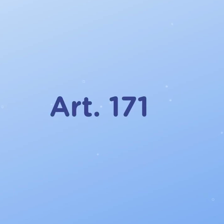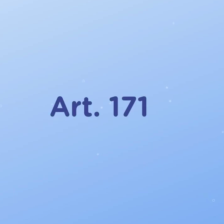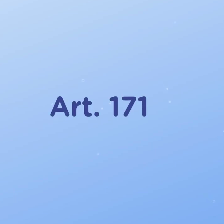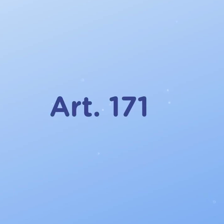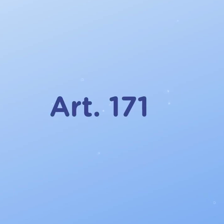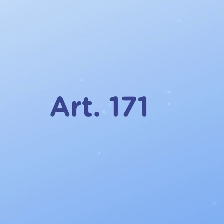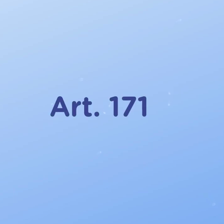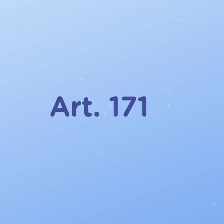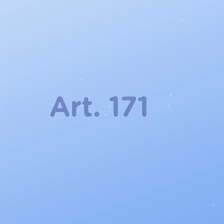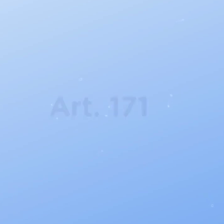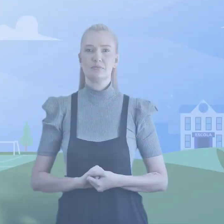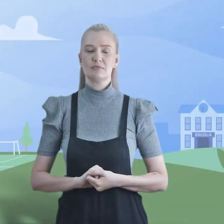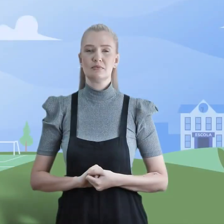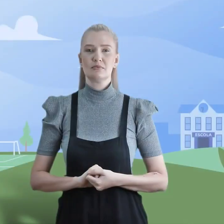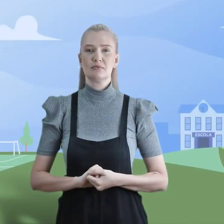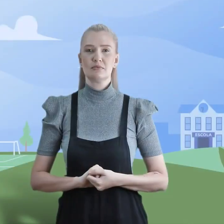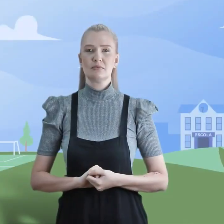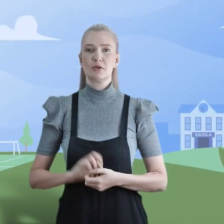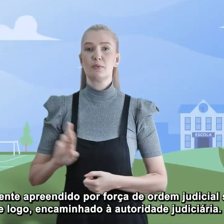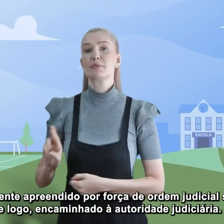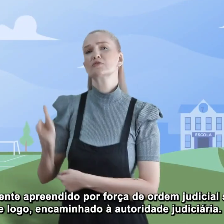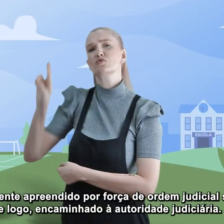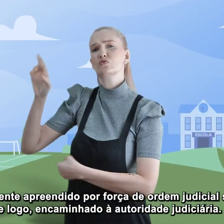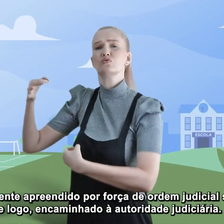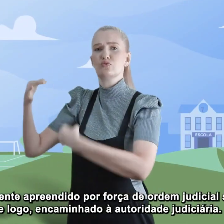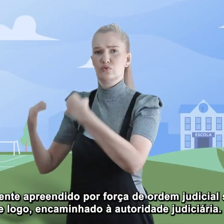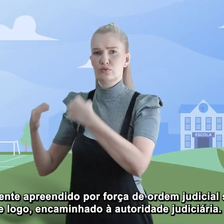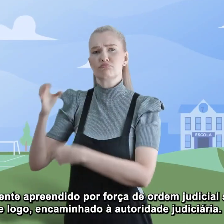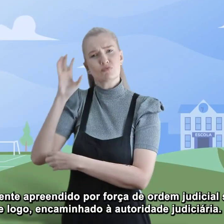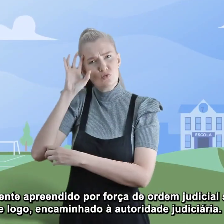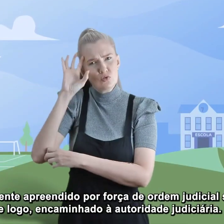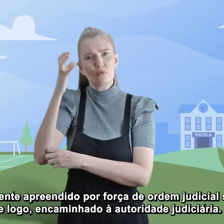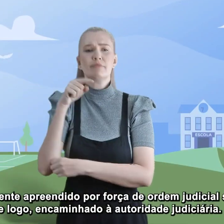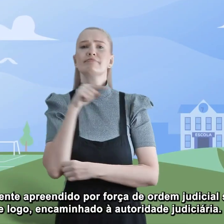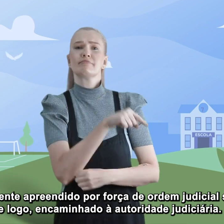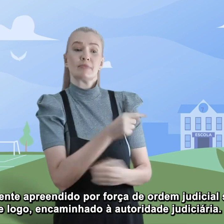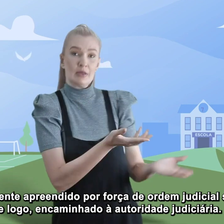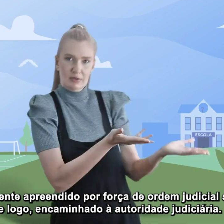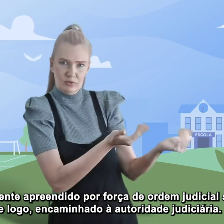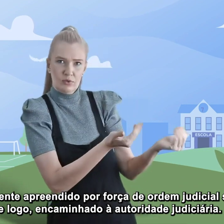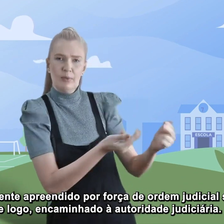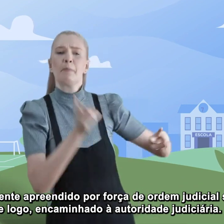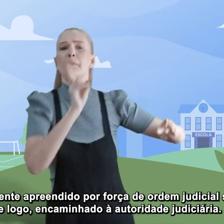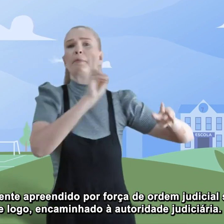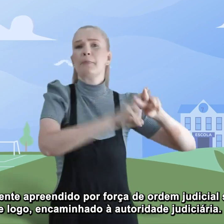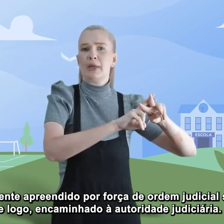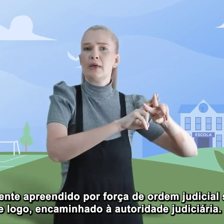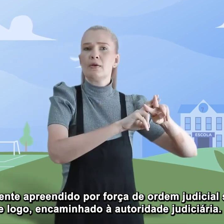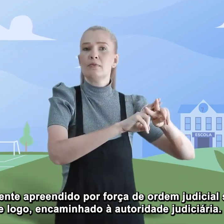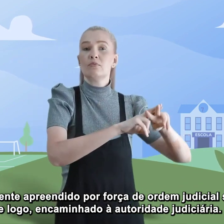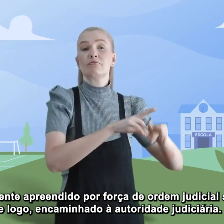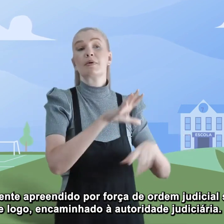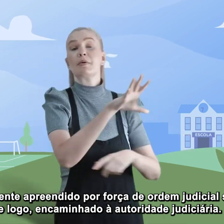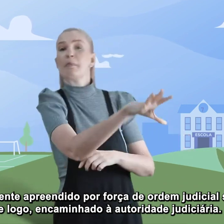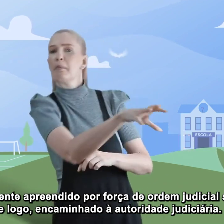Artigo 171. O adolescente apreendido por força de ordem judicial será, desde logo, encaminhado à